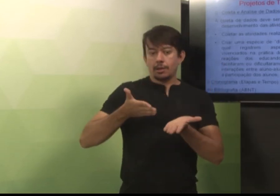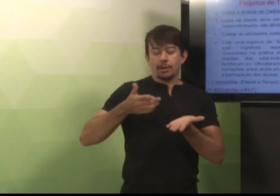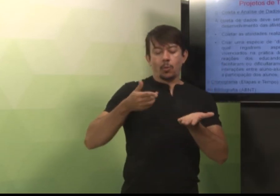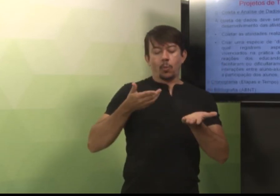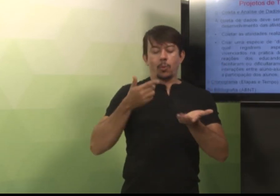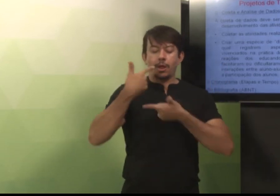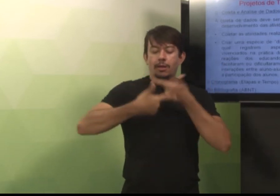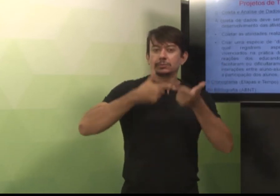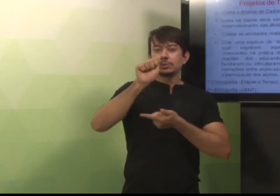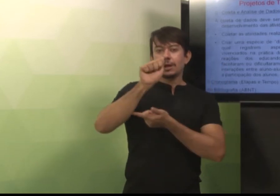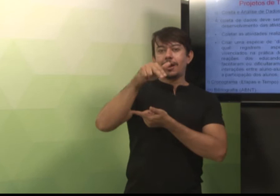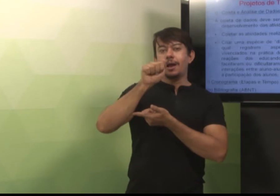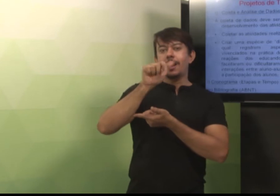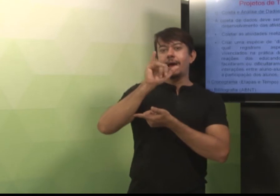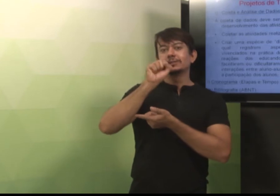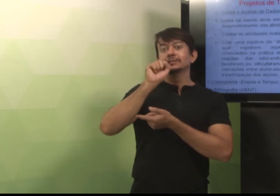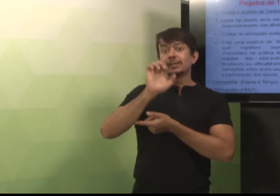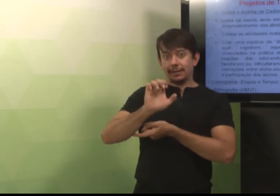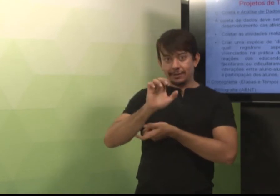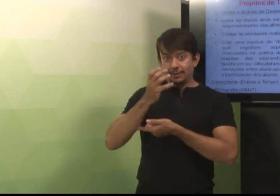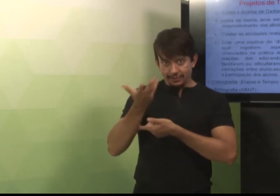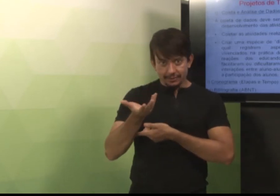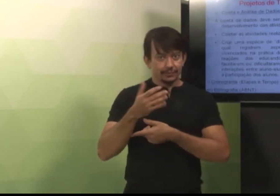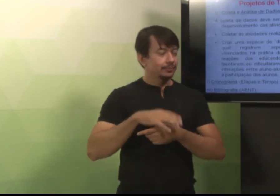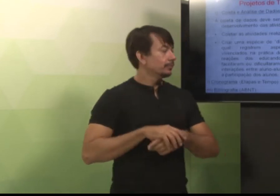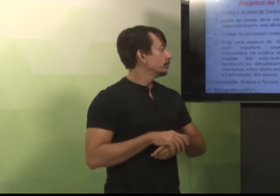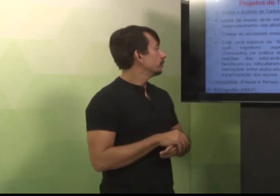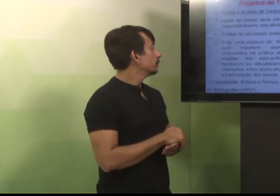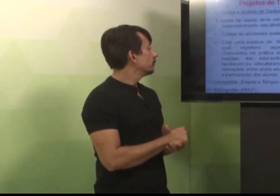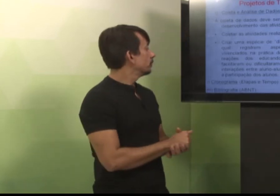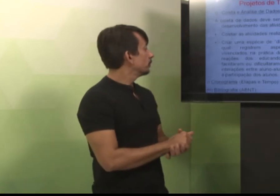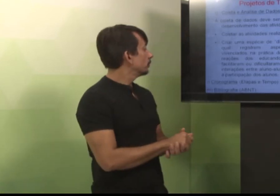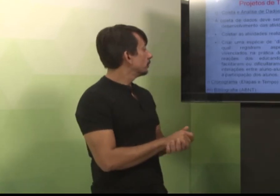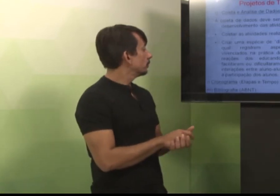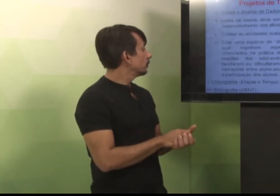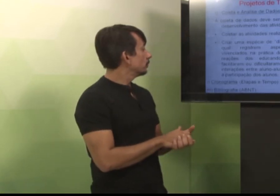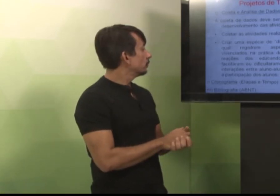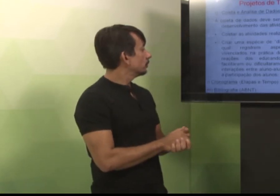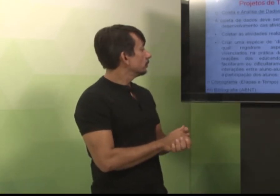entendeu, o que não está claro. Isso é análise.